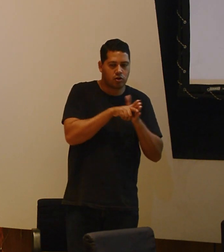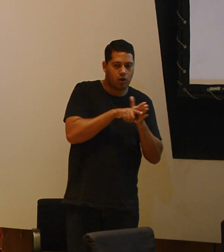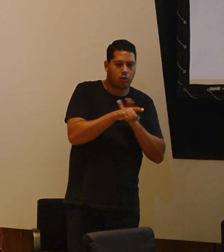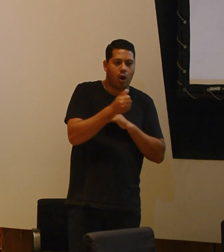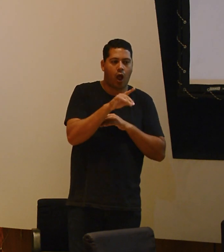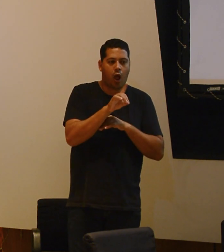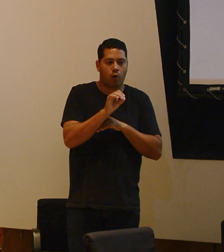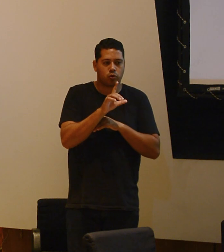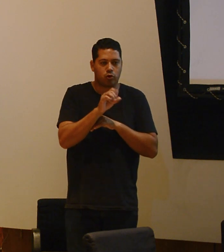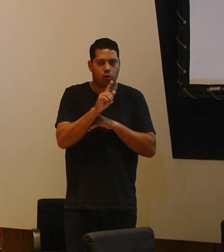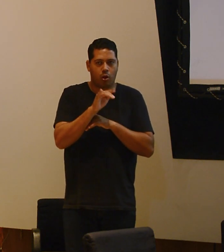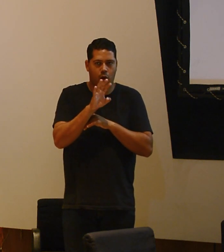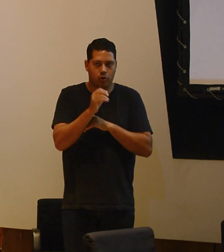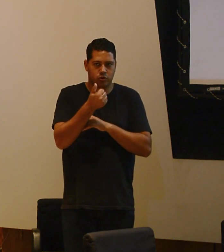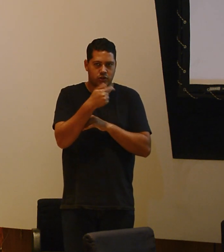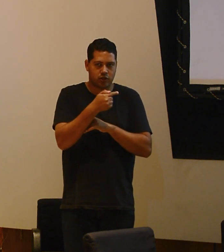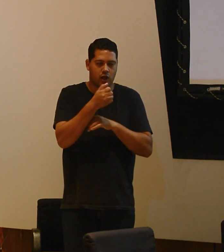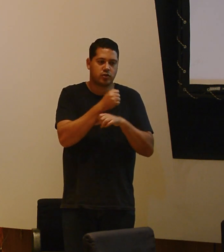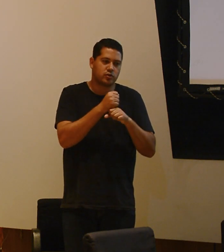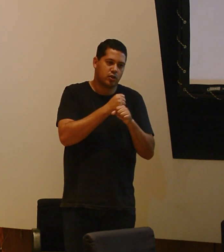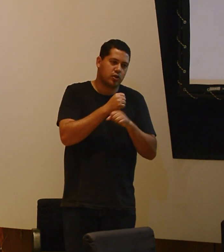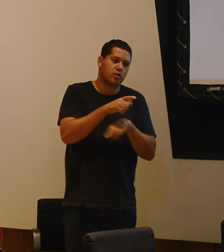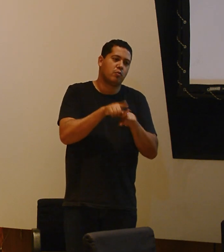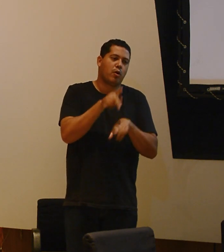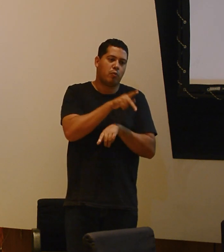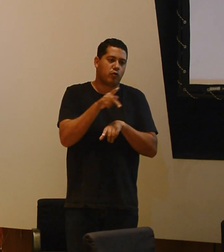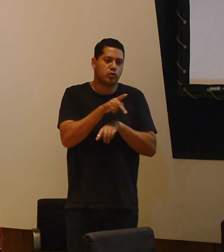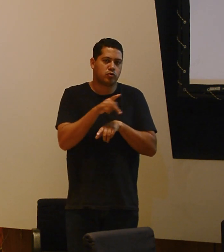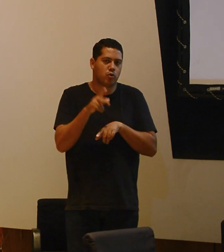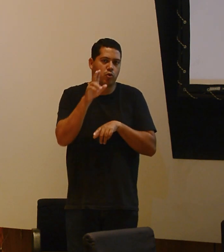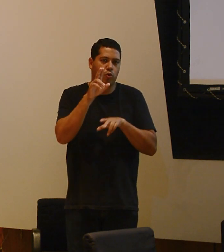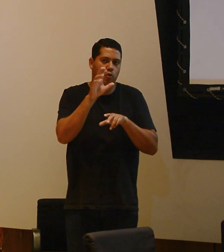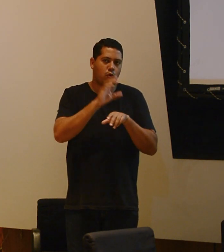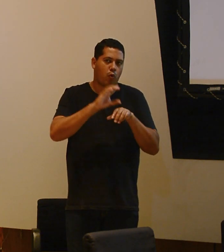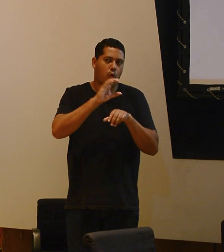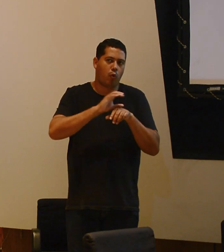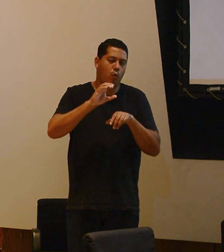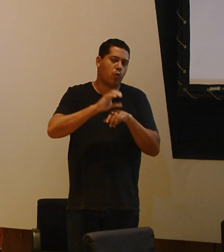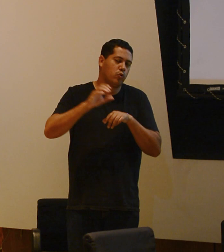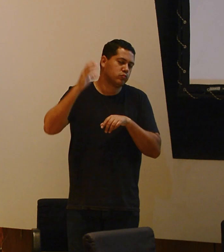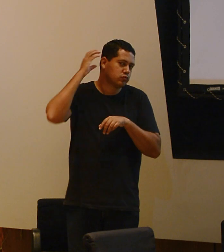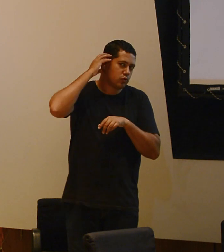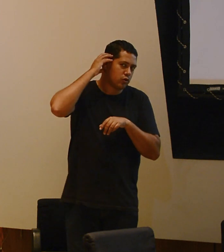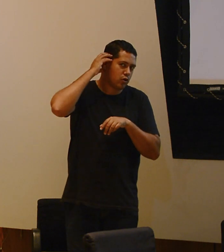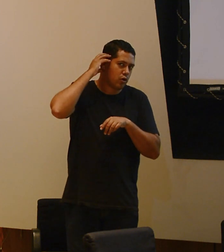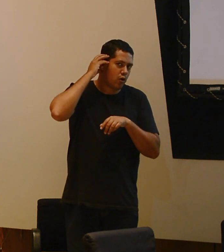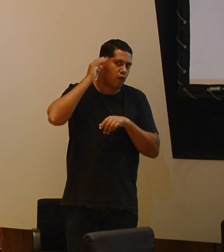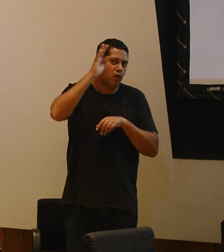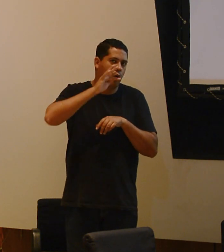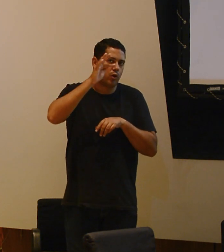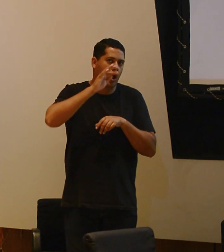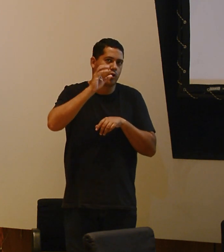por 17 anos. Como docente no curso de fonoaudiologia das faculdades Objetivo por 13